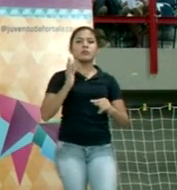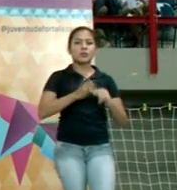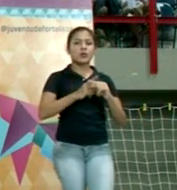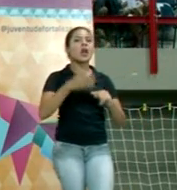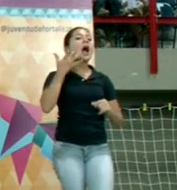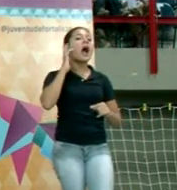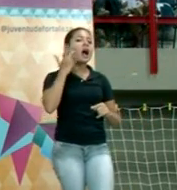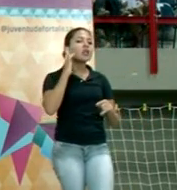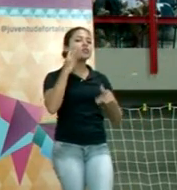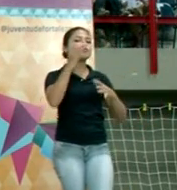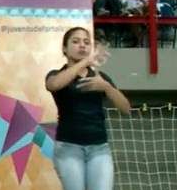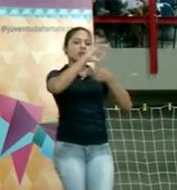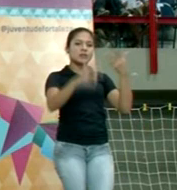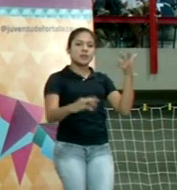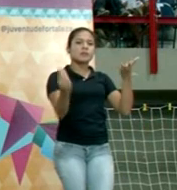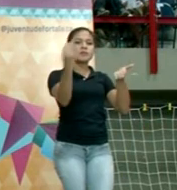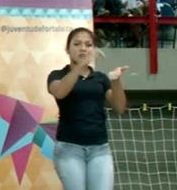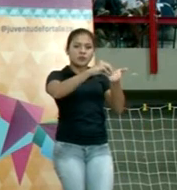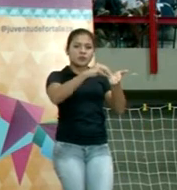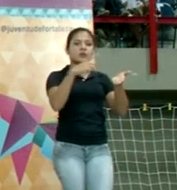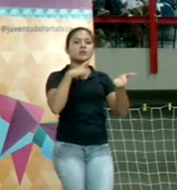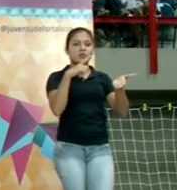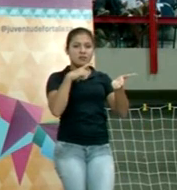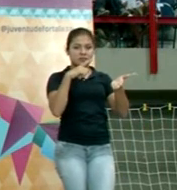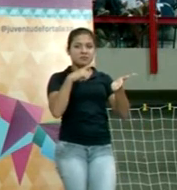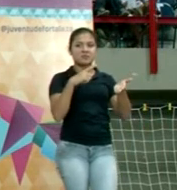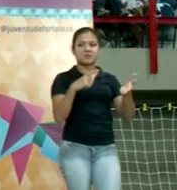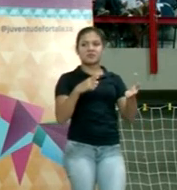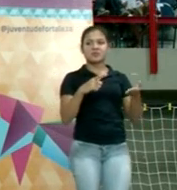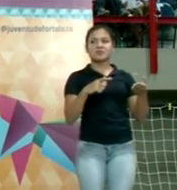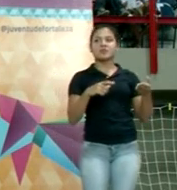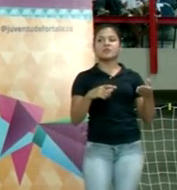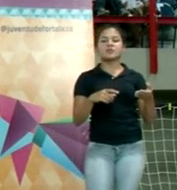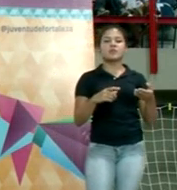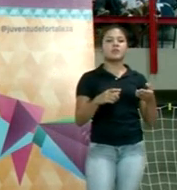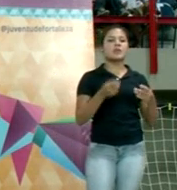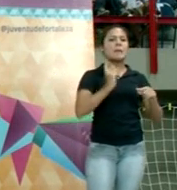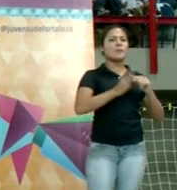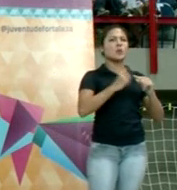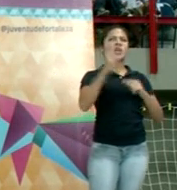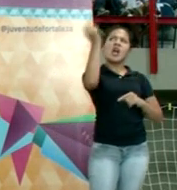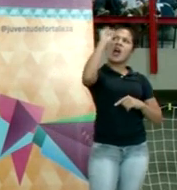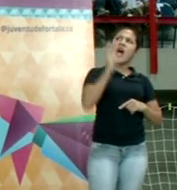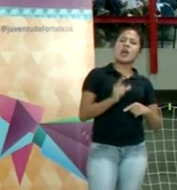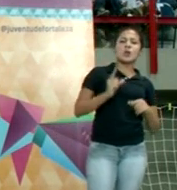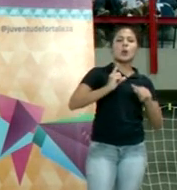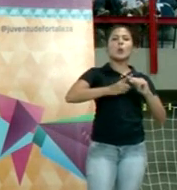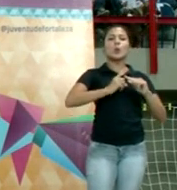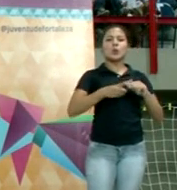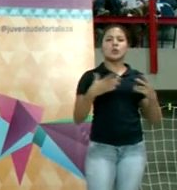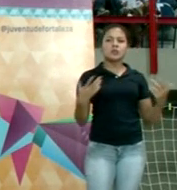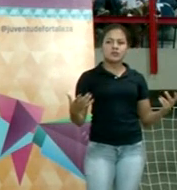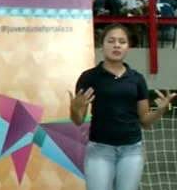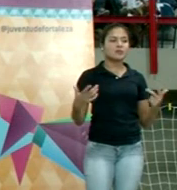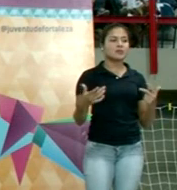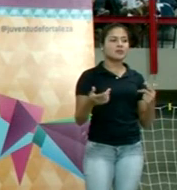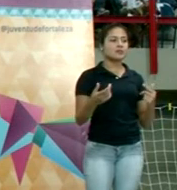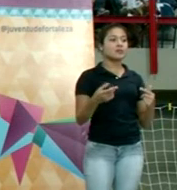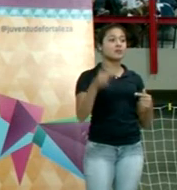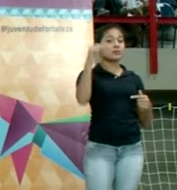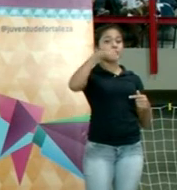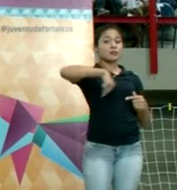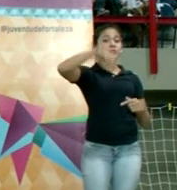provável no Enem, porque se for para contextualizar, tem que falar de raio. Por que motivo? E agora eu vou dizer uma coisa que pode parecer estranho.